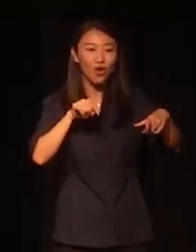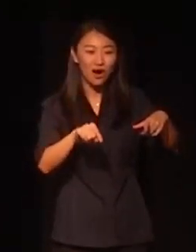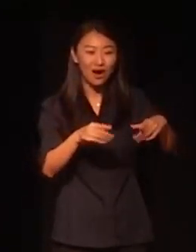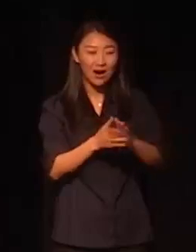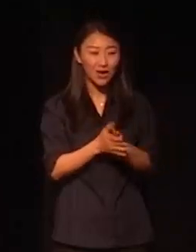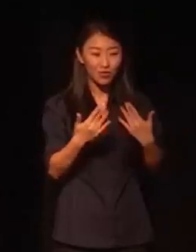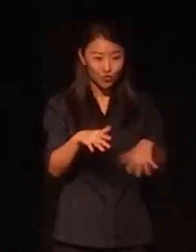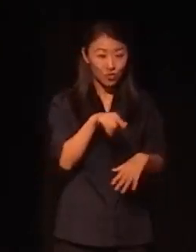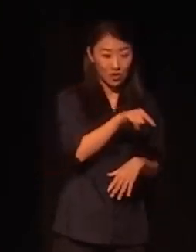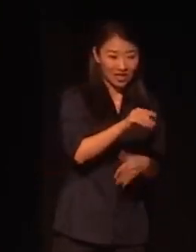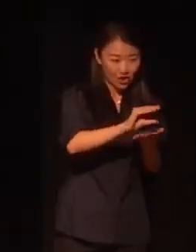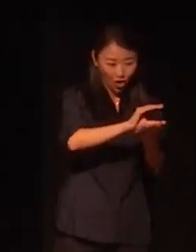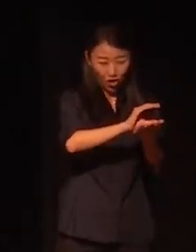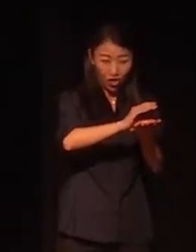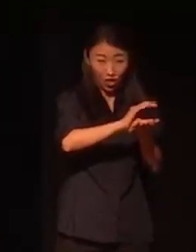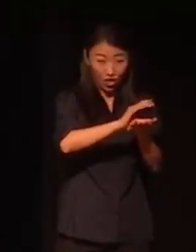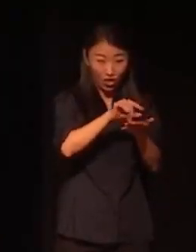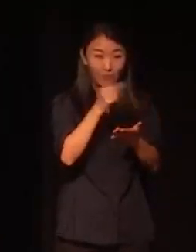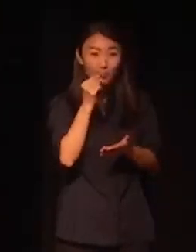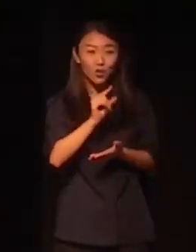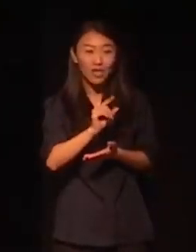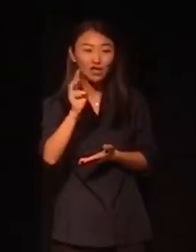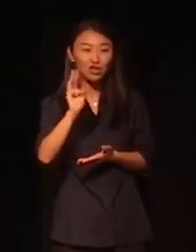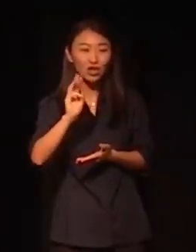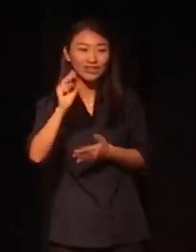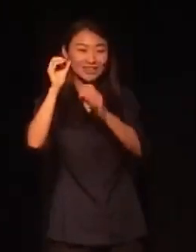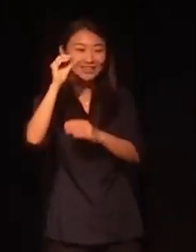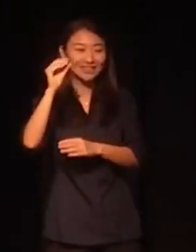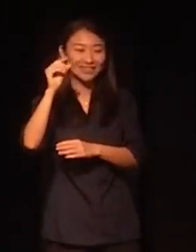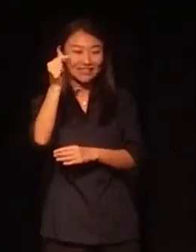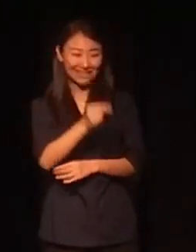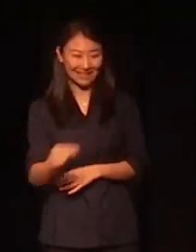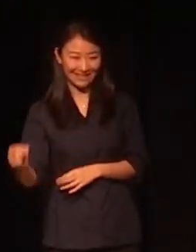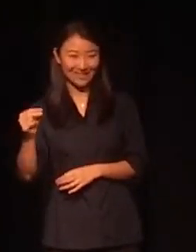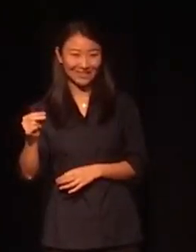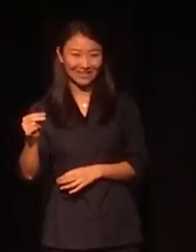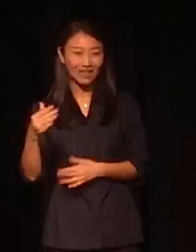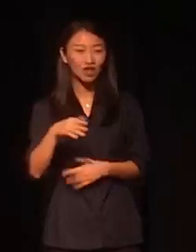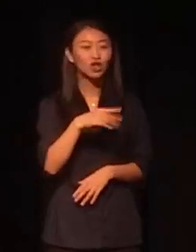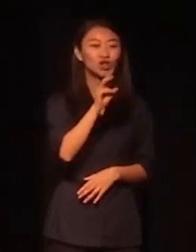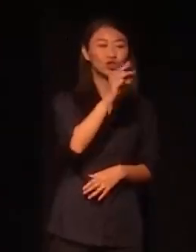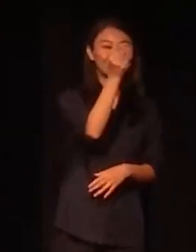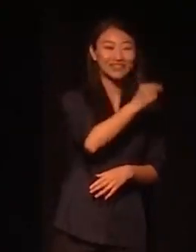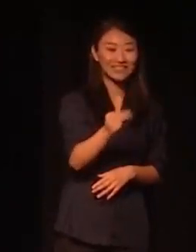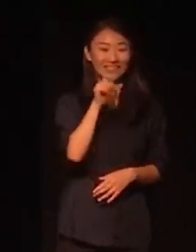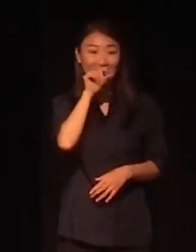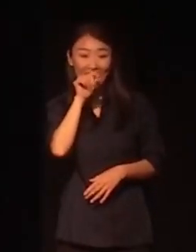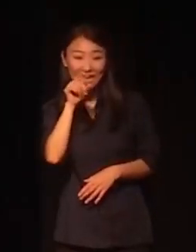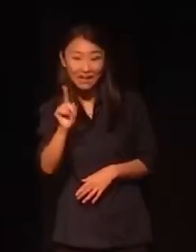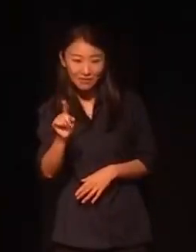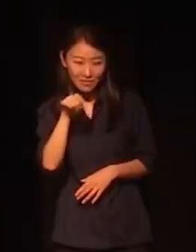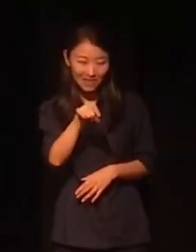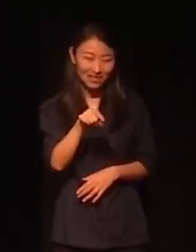as 水晶 as an alternative term. So 水晶鸡 is actually jellied